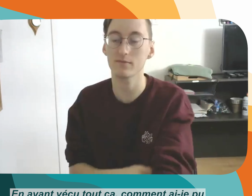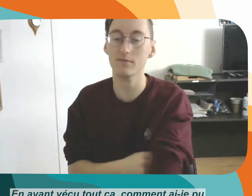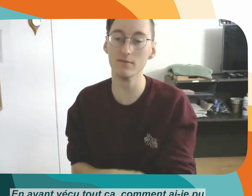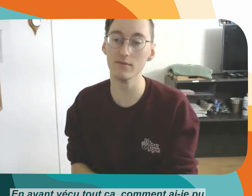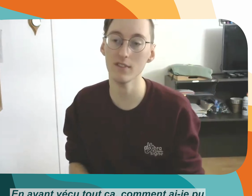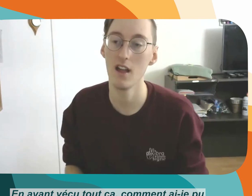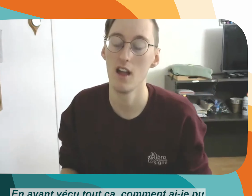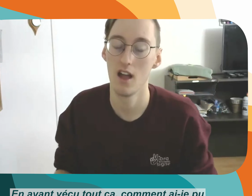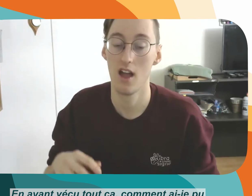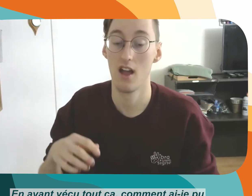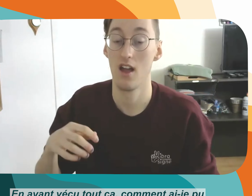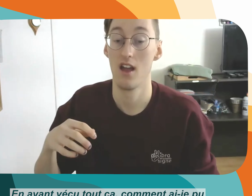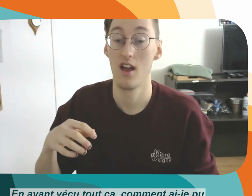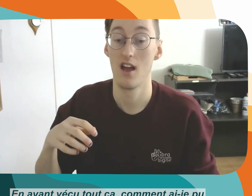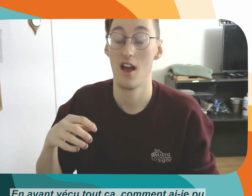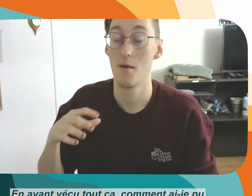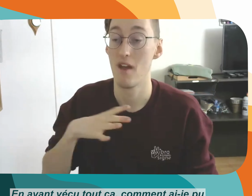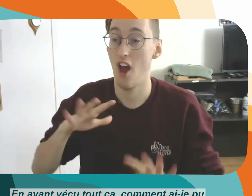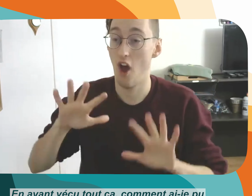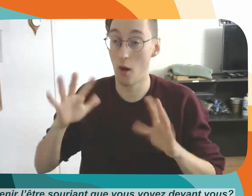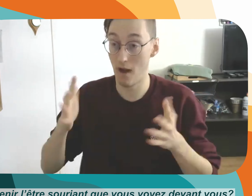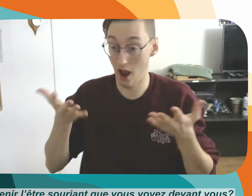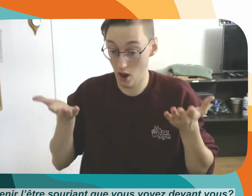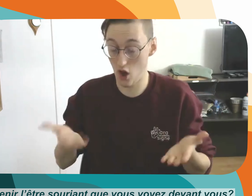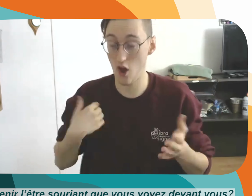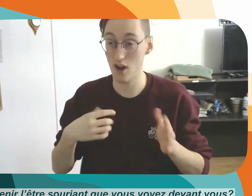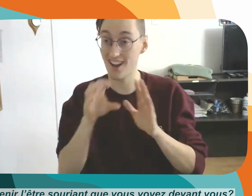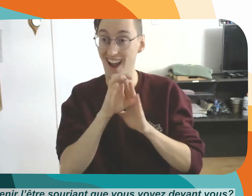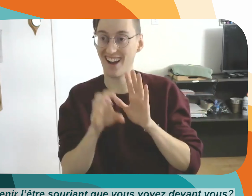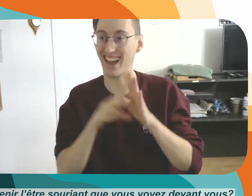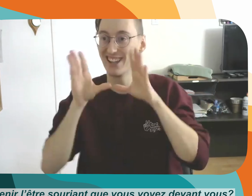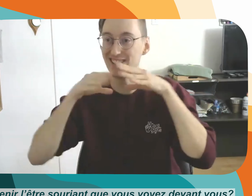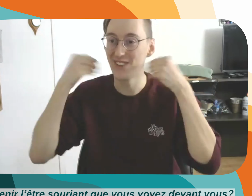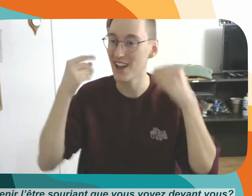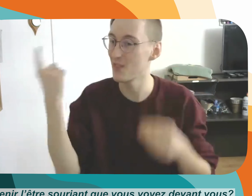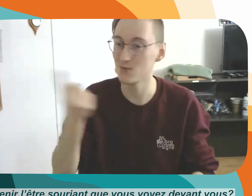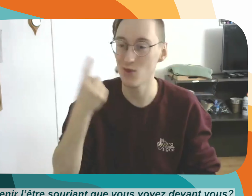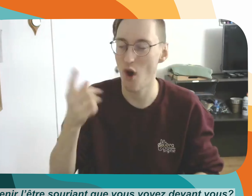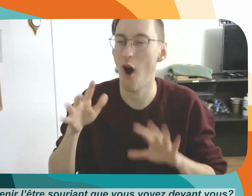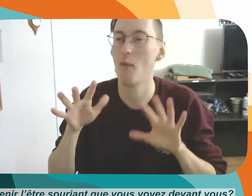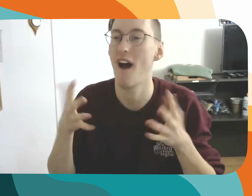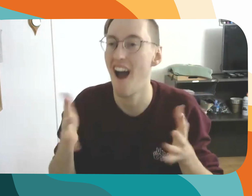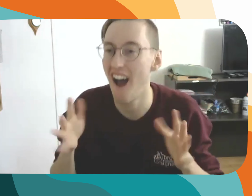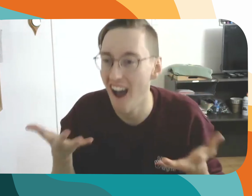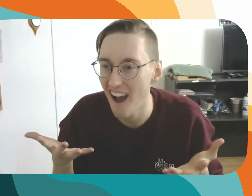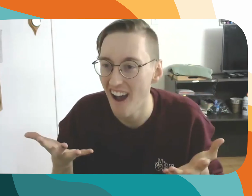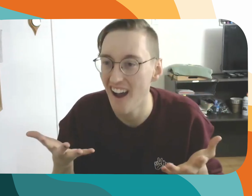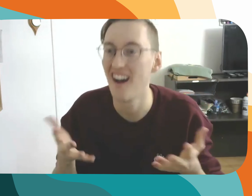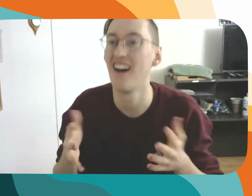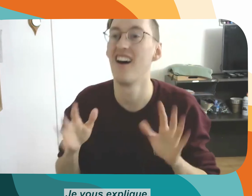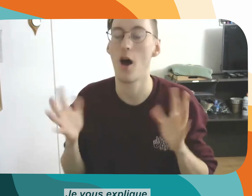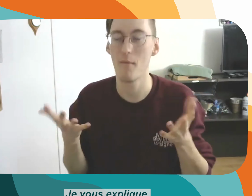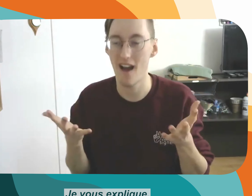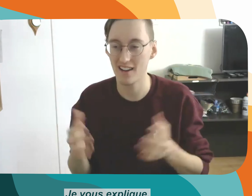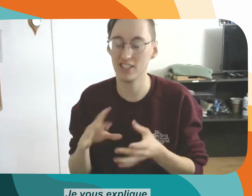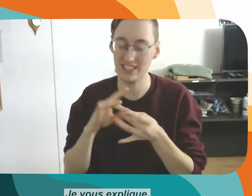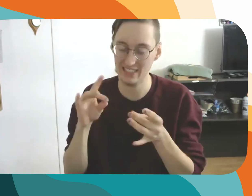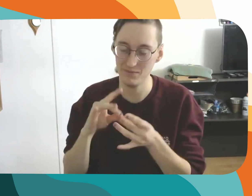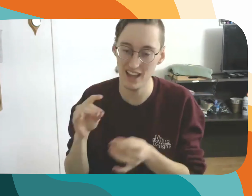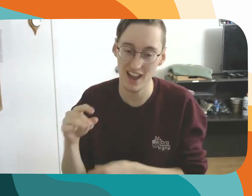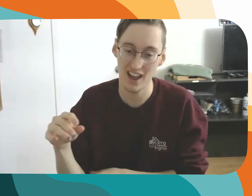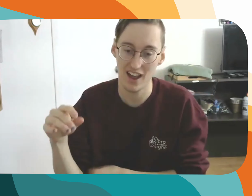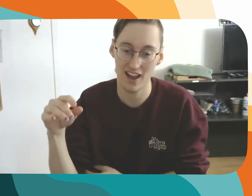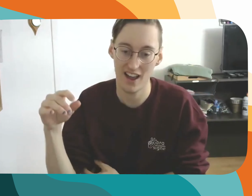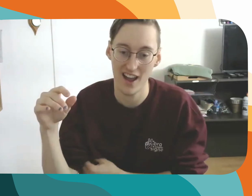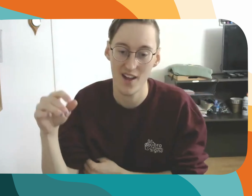En ayant vécu tout ça, comment ai-je pu devenir l'être souriant que vous voyez devant vous? Je vous explique.